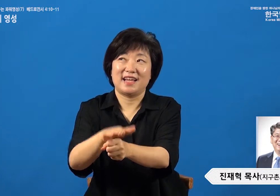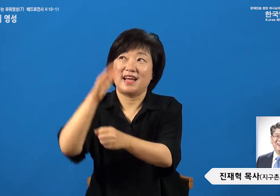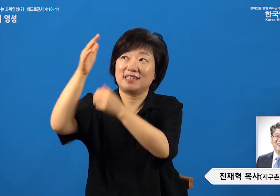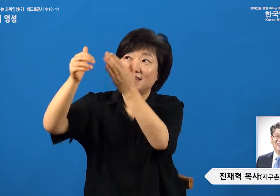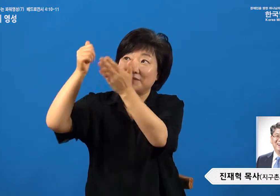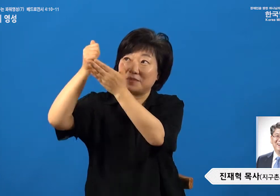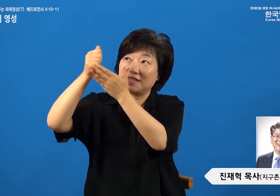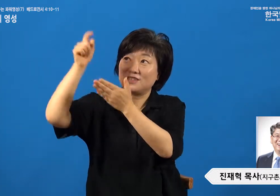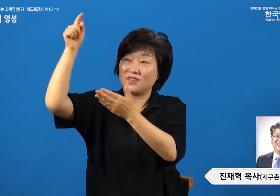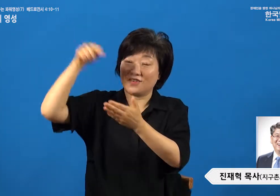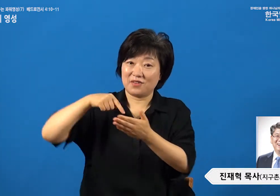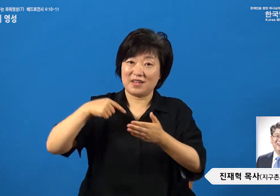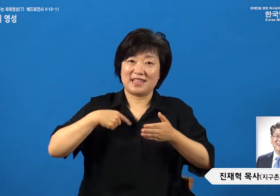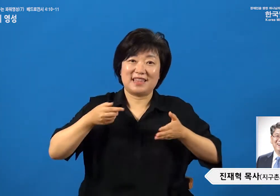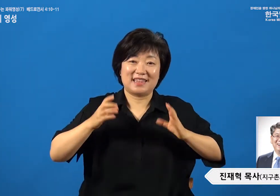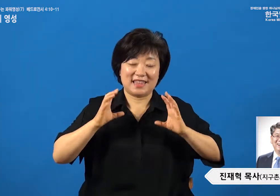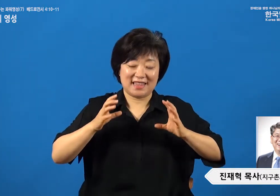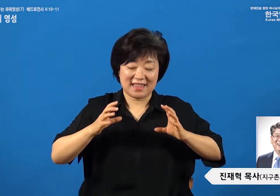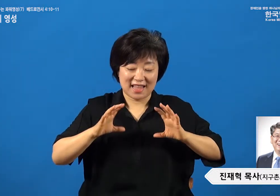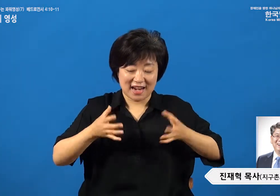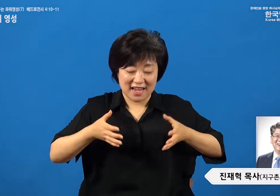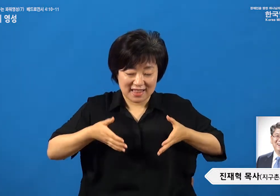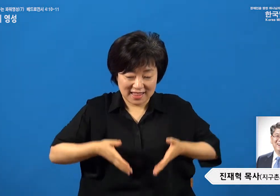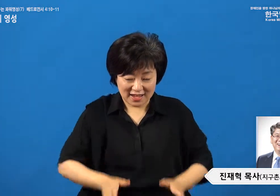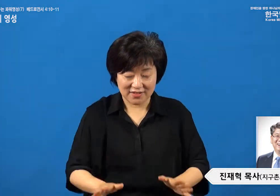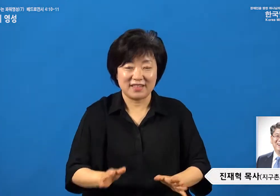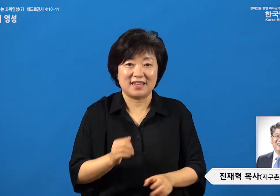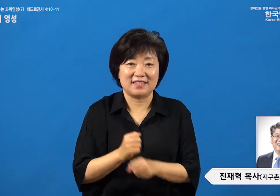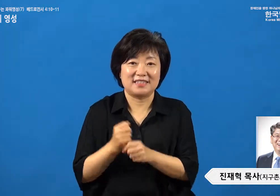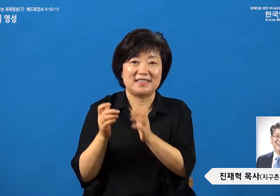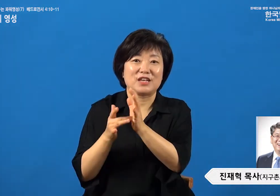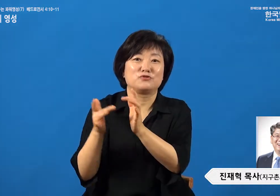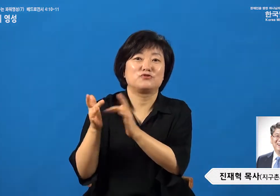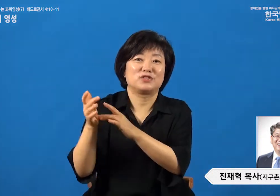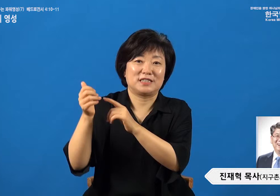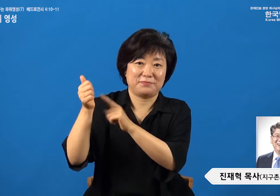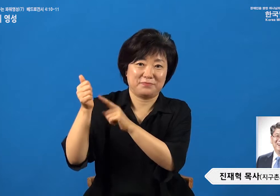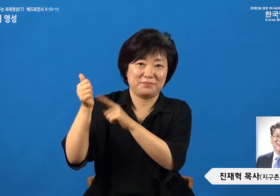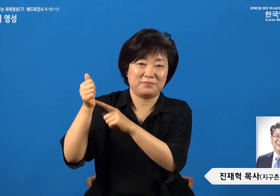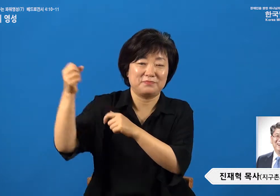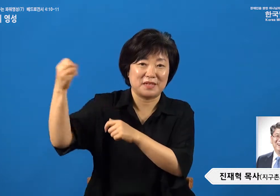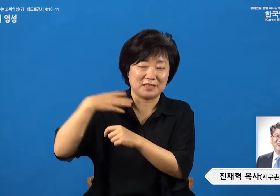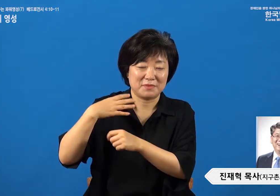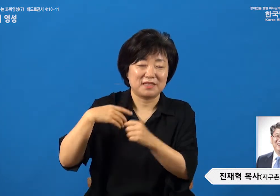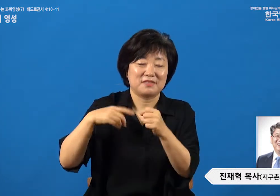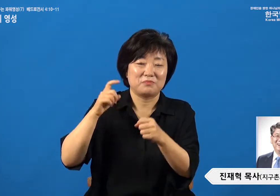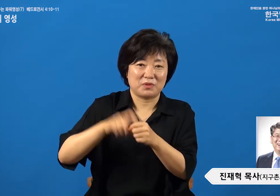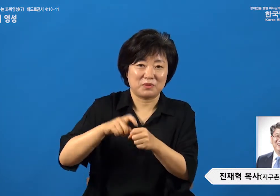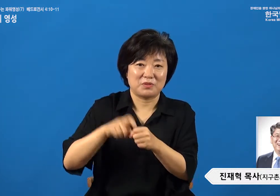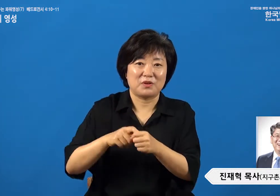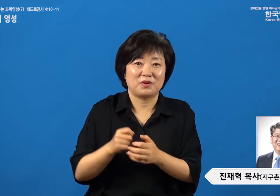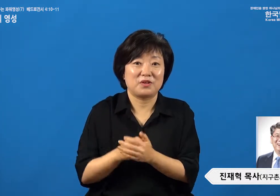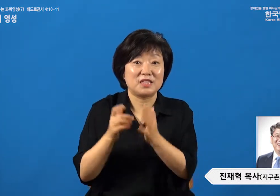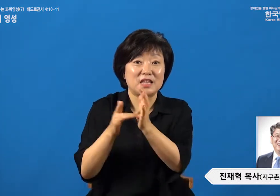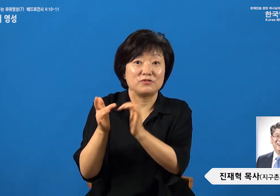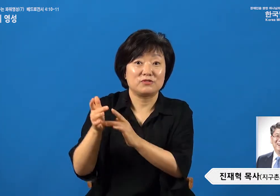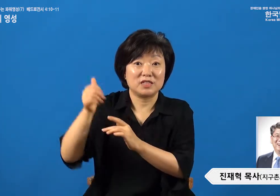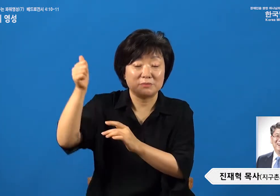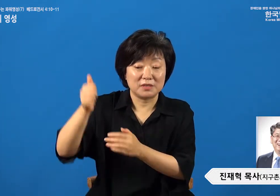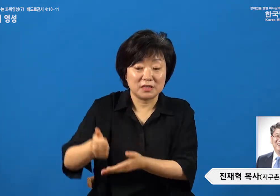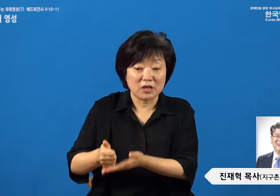땅에 우리를 부르시고 말씀하시는 하나님의 목적. 예수 그리스도는 섬김을